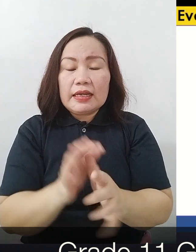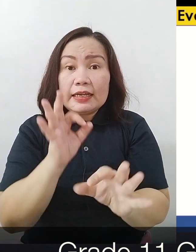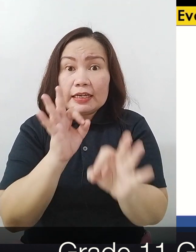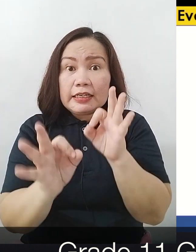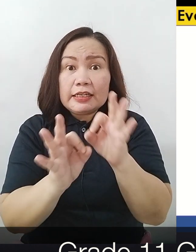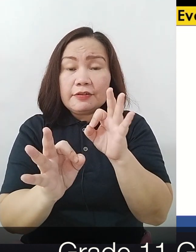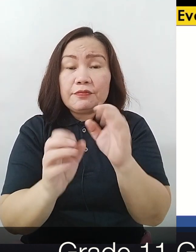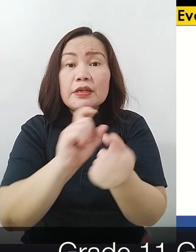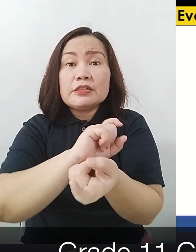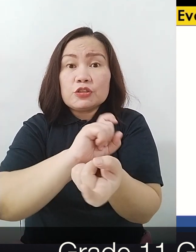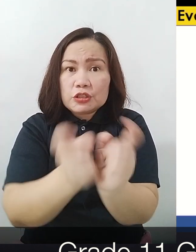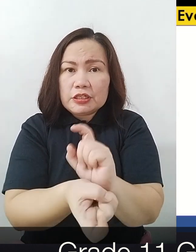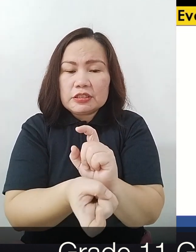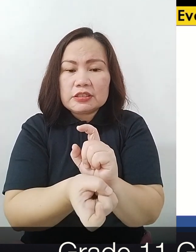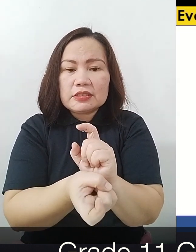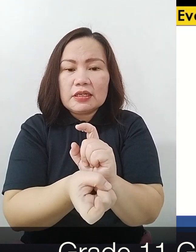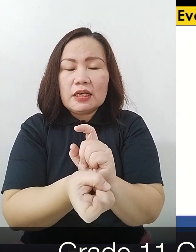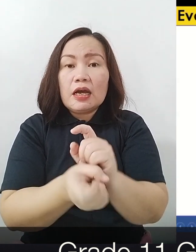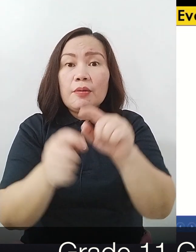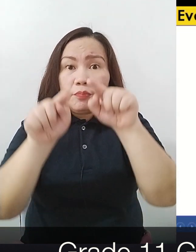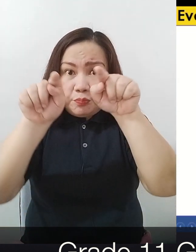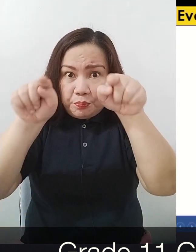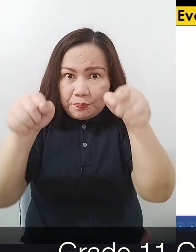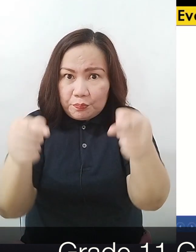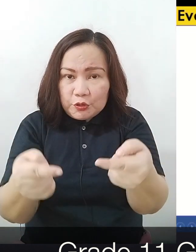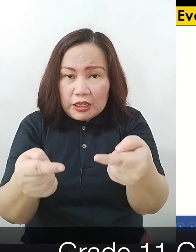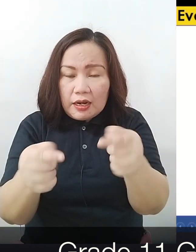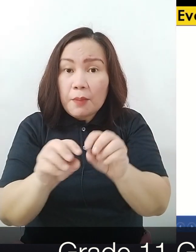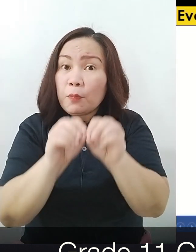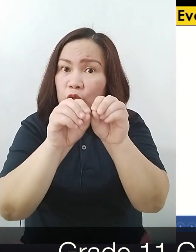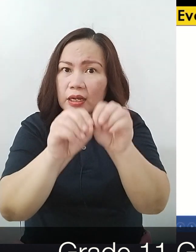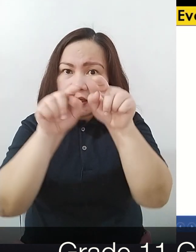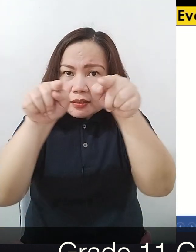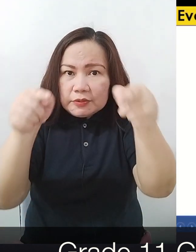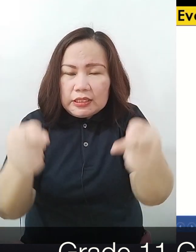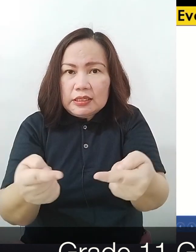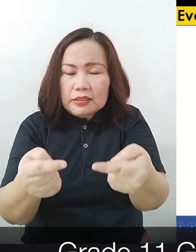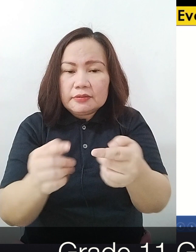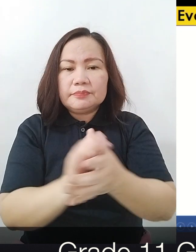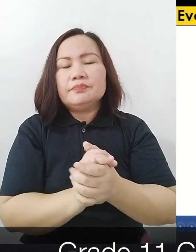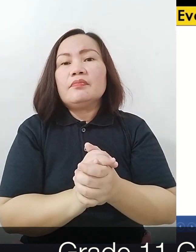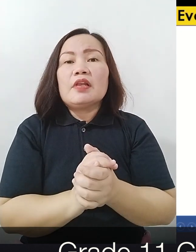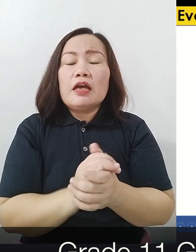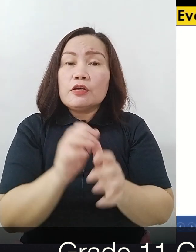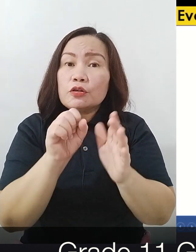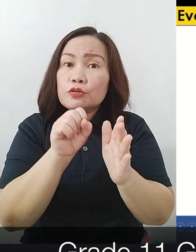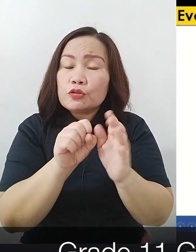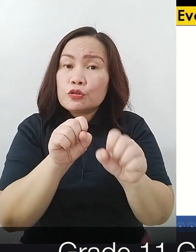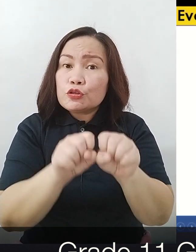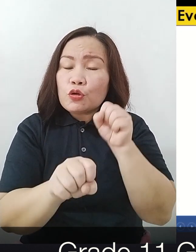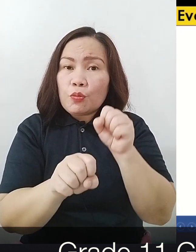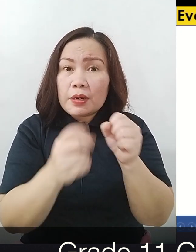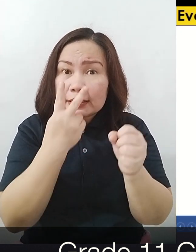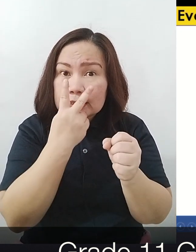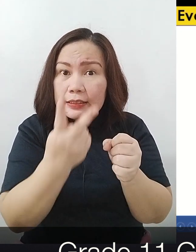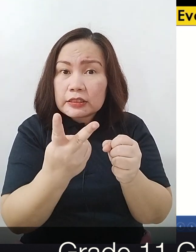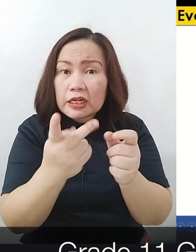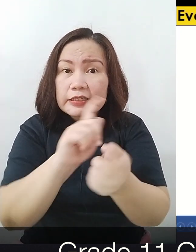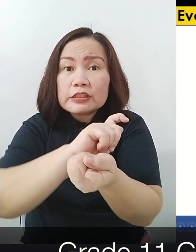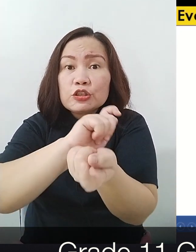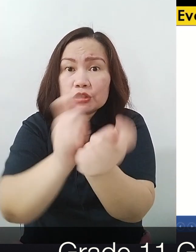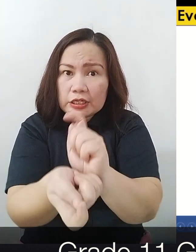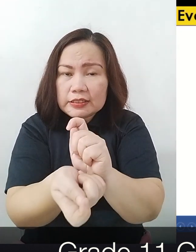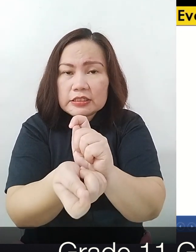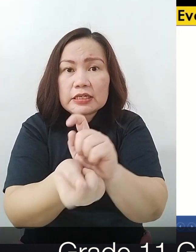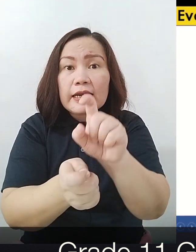So, kapag papalitan natin yung x, nilalagyan natin ng open and close parenthesis. Okay, para makita natin na